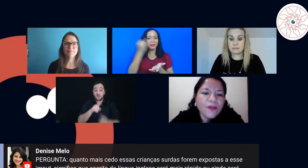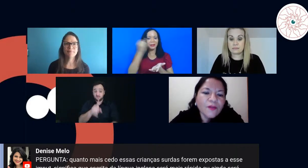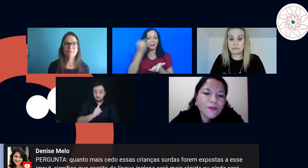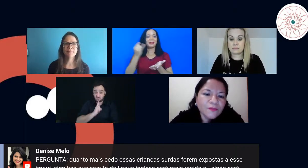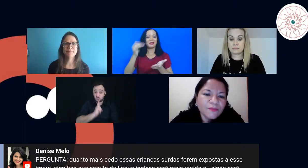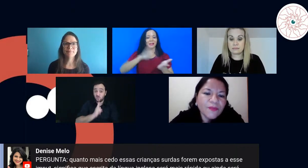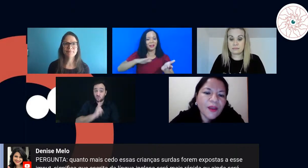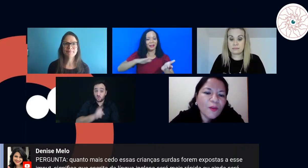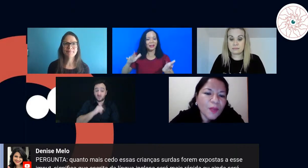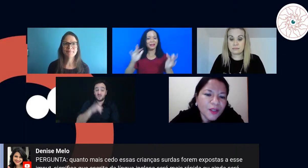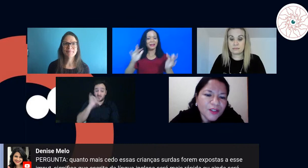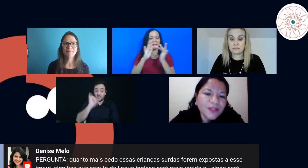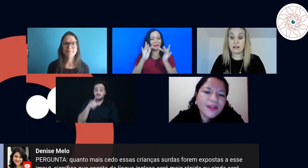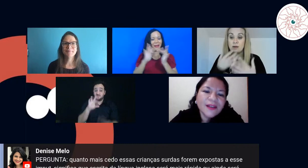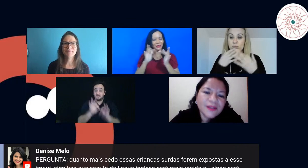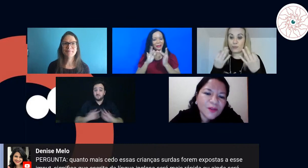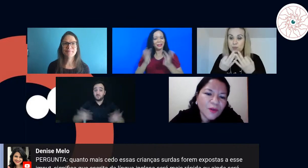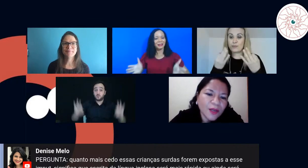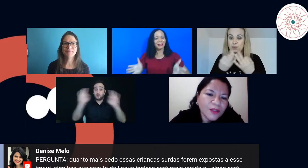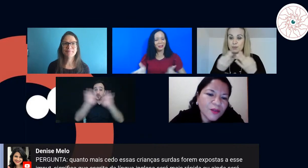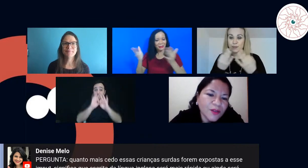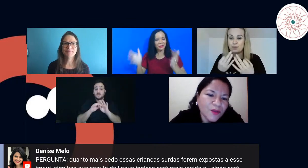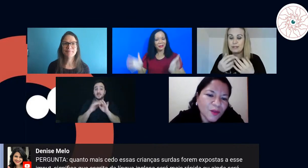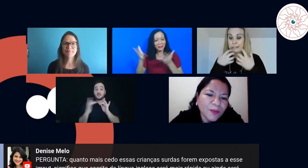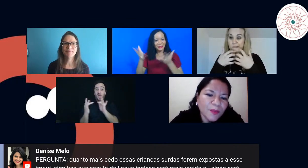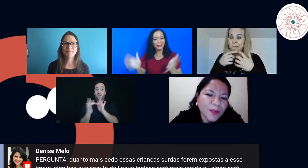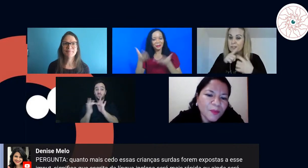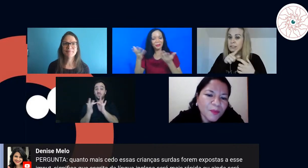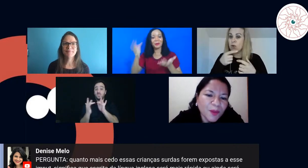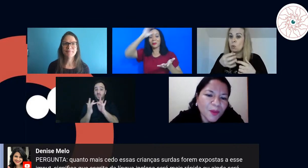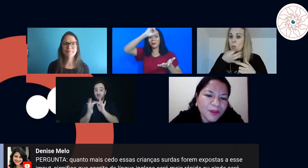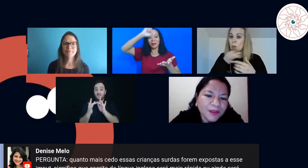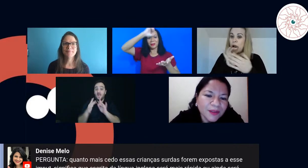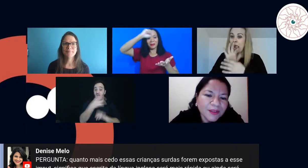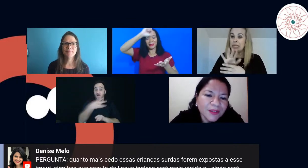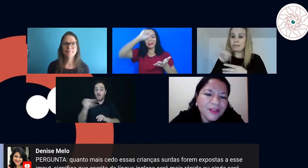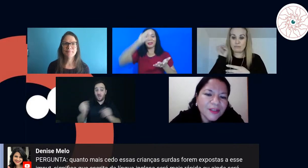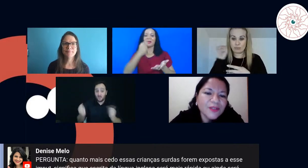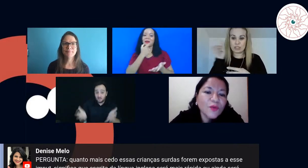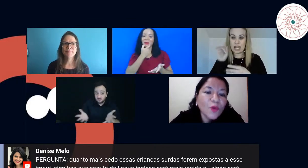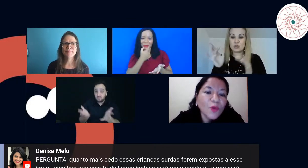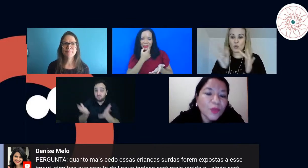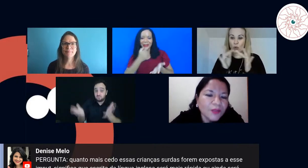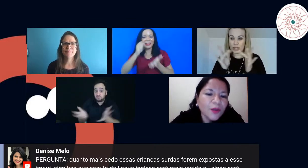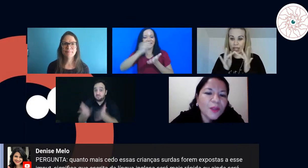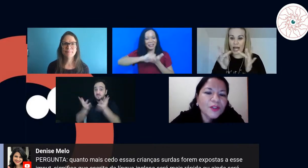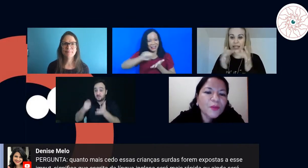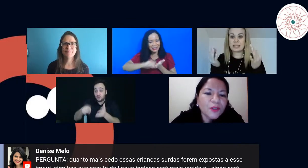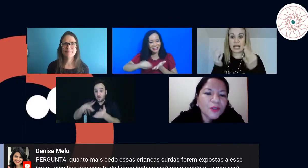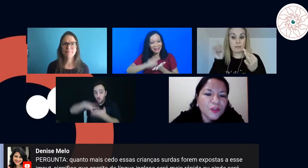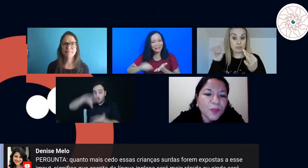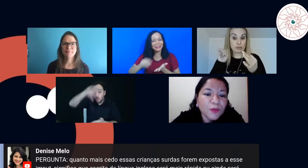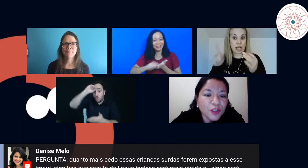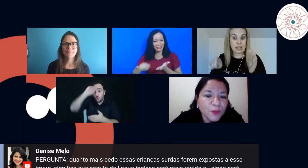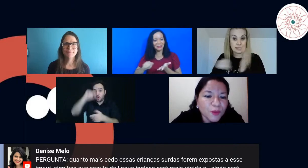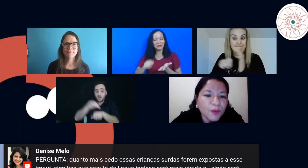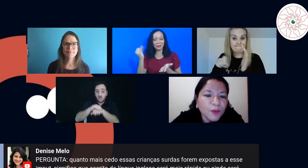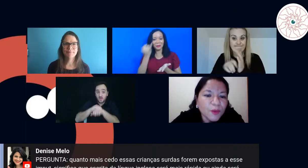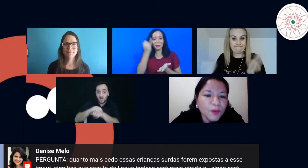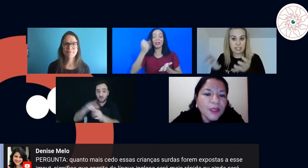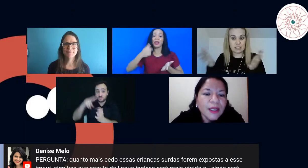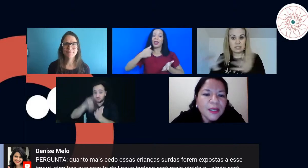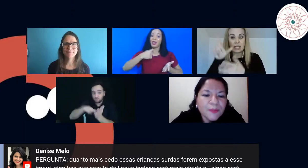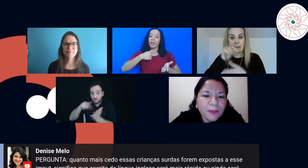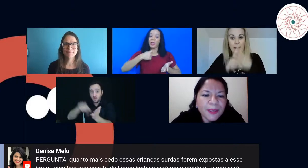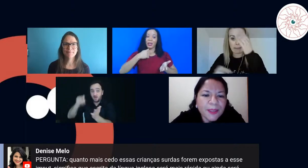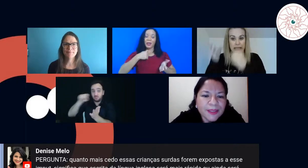bilinguismo. Realmente essas colocações foram bem importantes. O contato realmente é importante para o estímulo e paraa